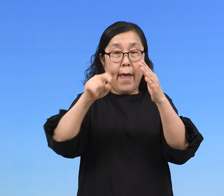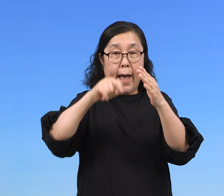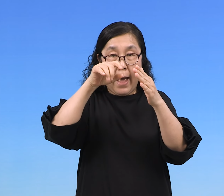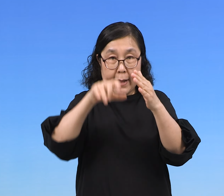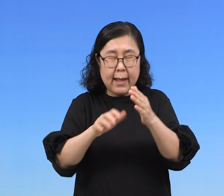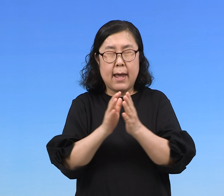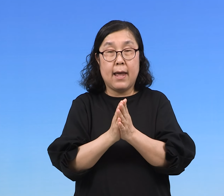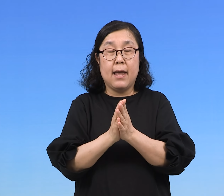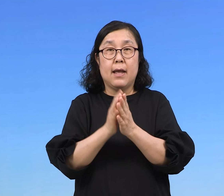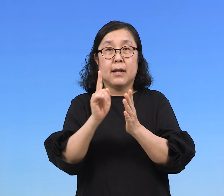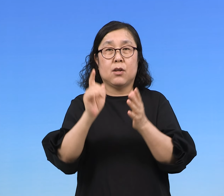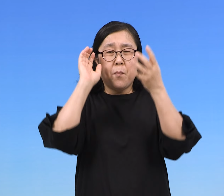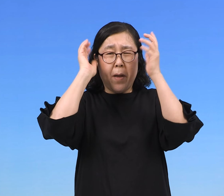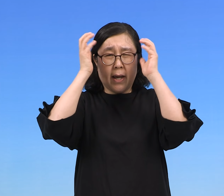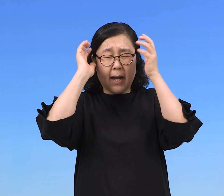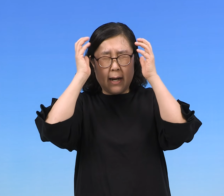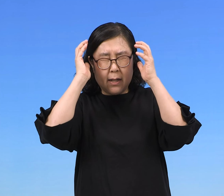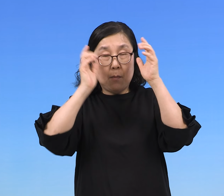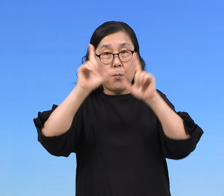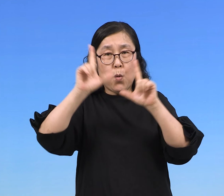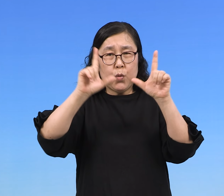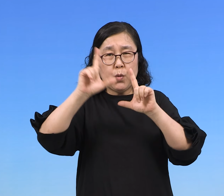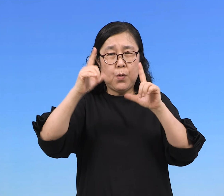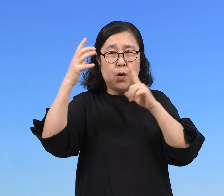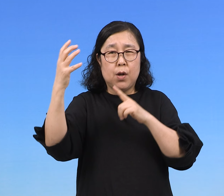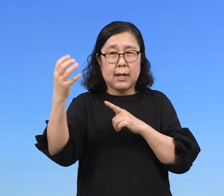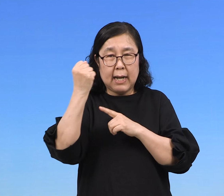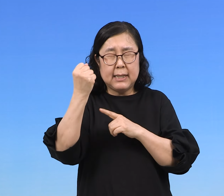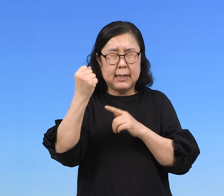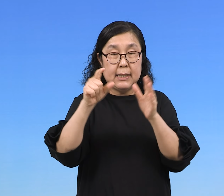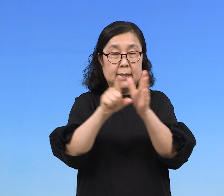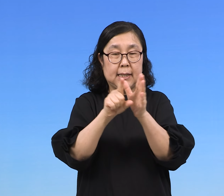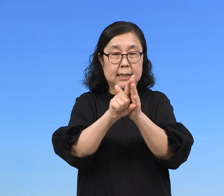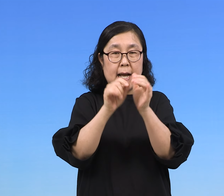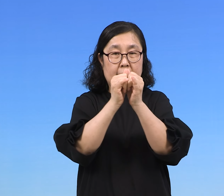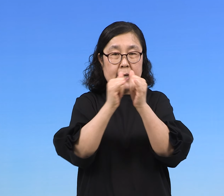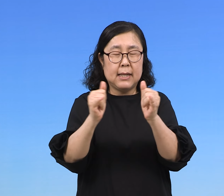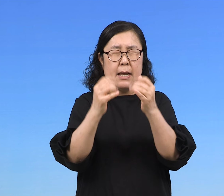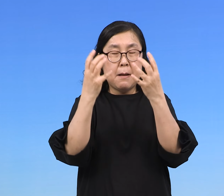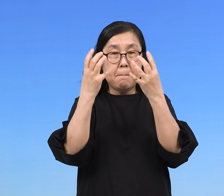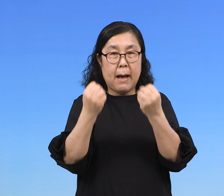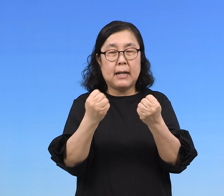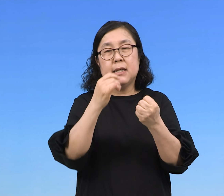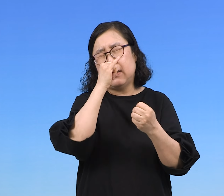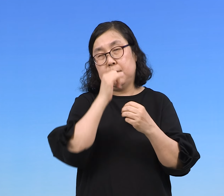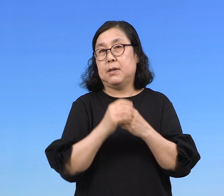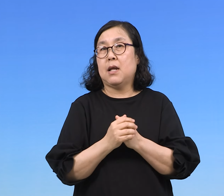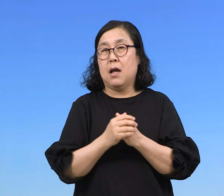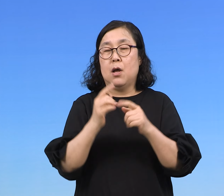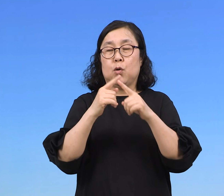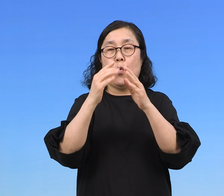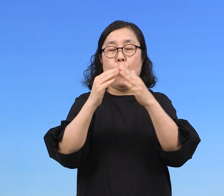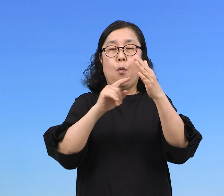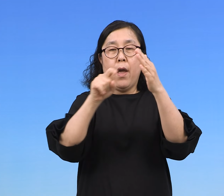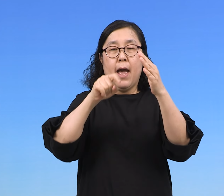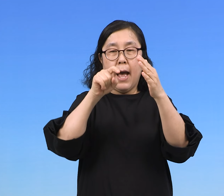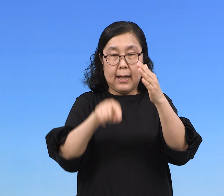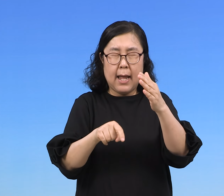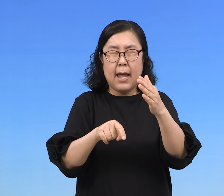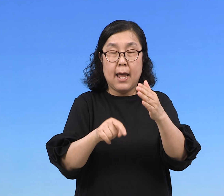제자 아닌 제자 같은 너, 이런 모습을 가진 분이 너무 많으신 거예요. 이 교회 안에 진짜 복음이 필요하고 교회